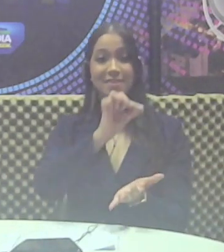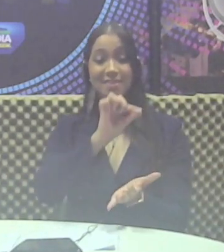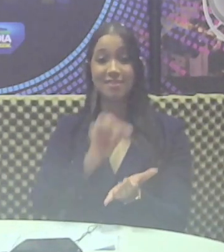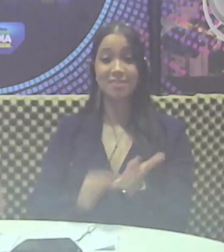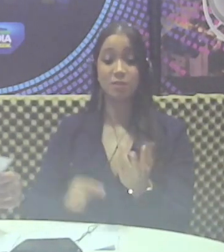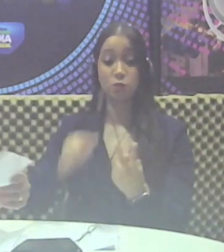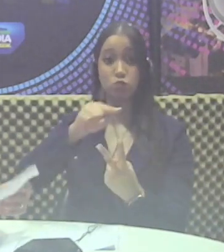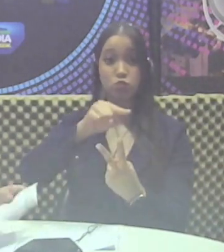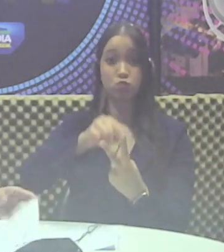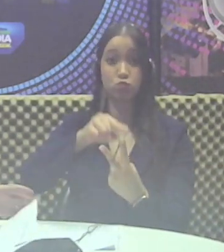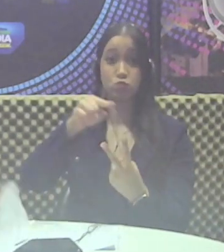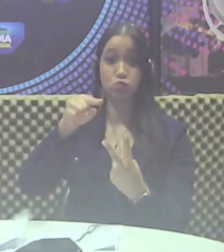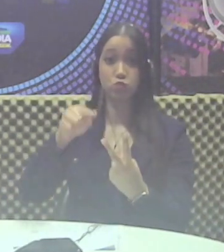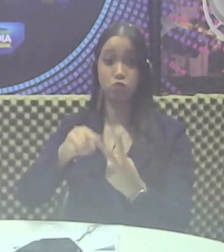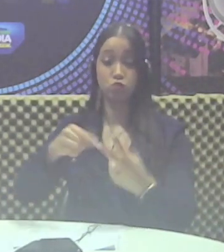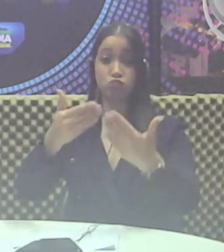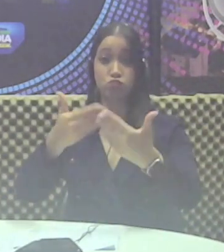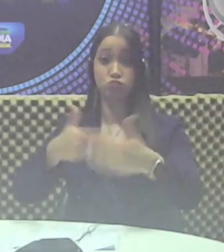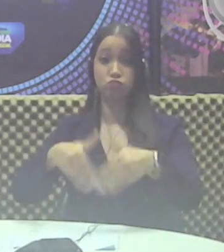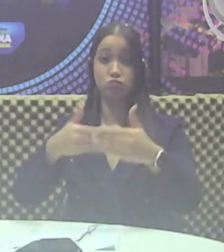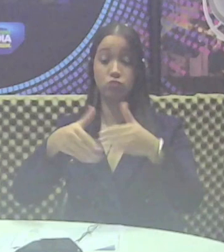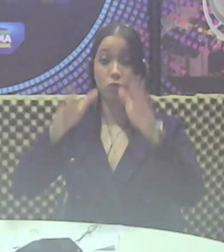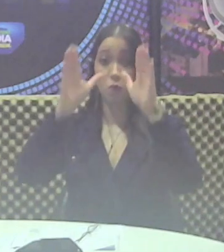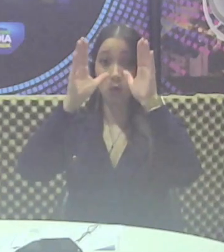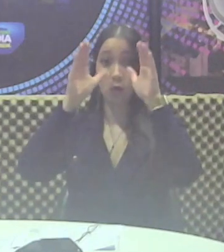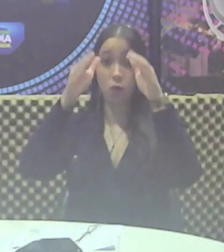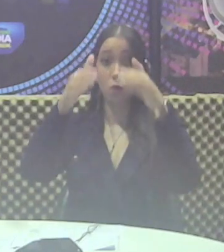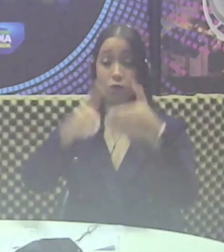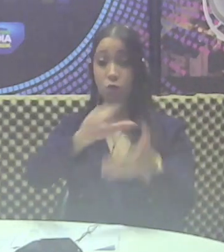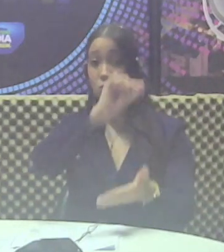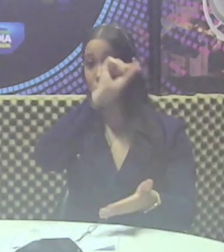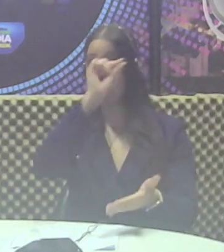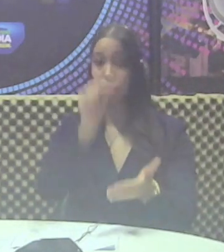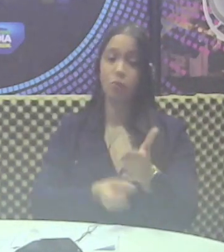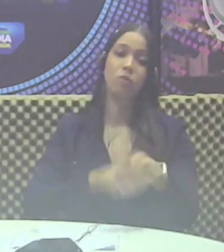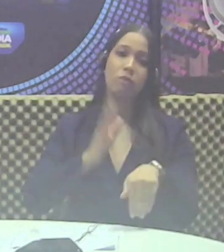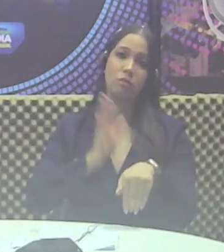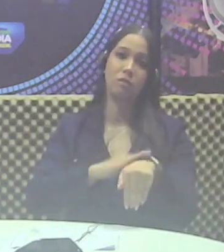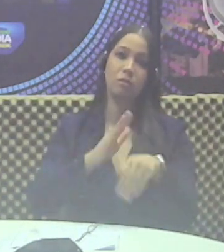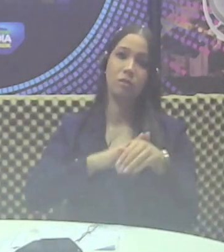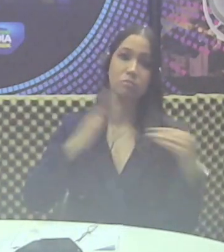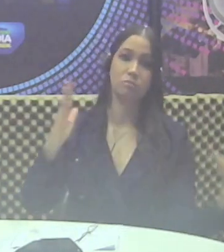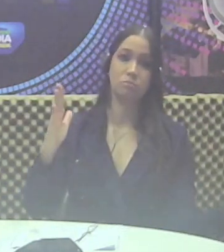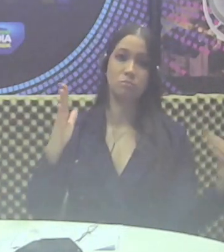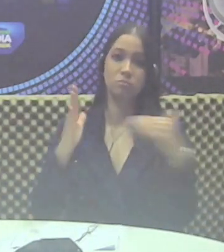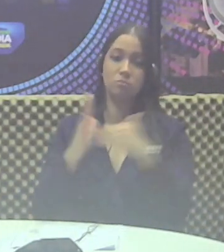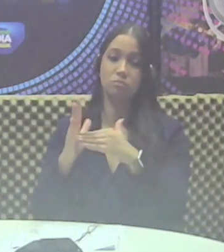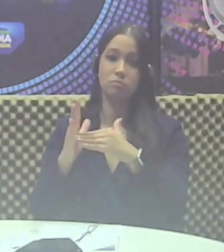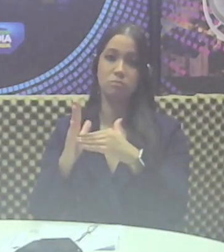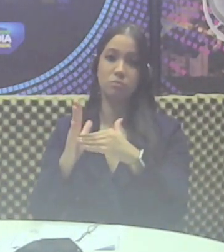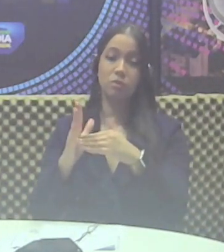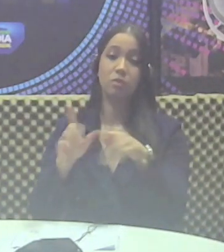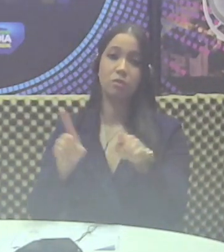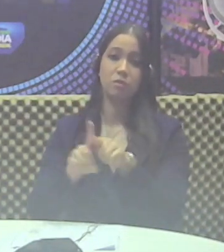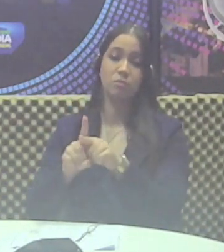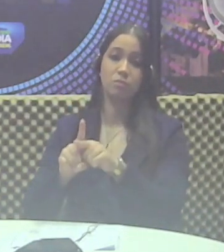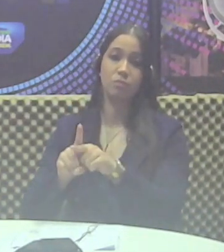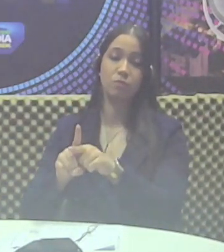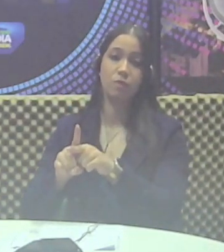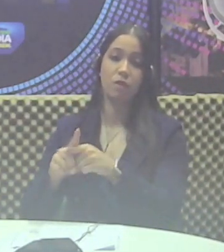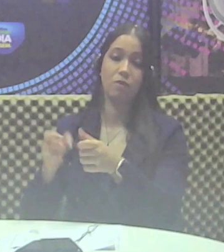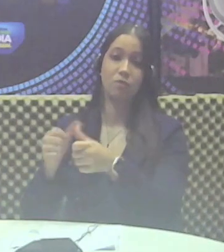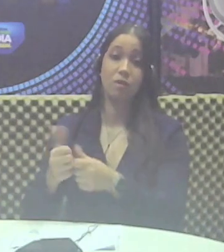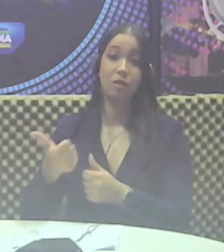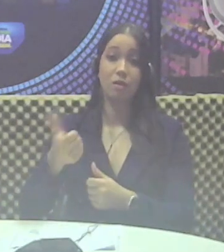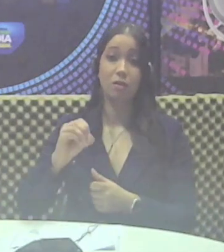para dois processos seletivos, voltado a contratações por tempo determinado e cadastro de reserva para mais de